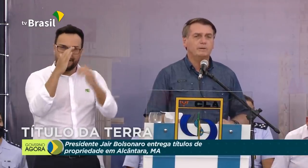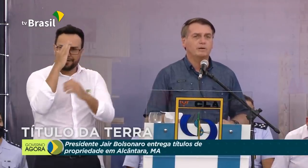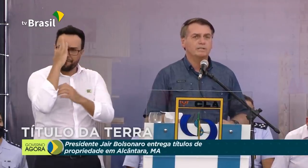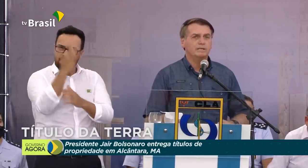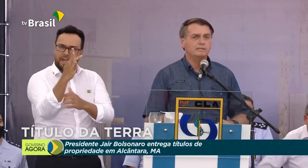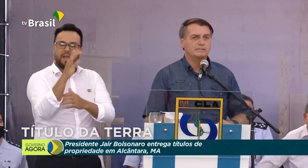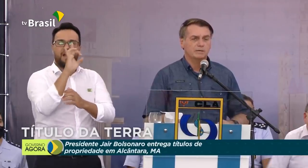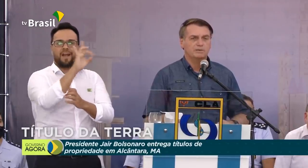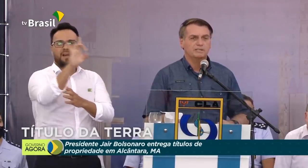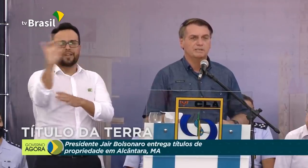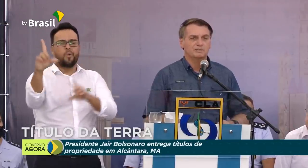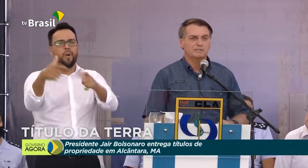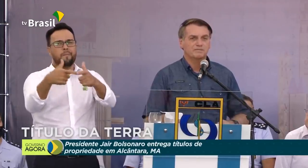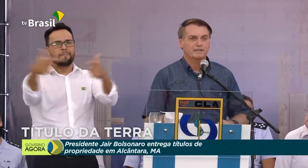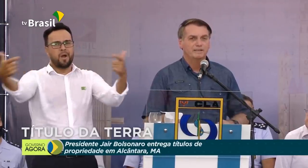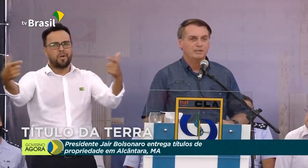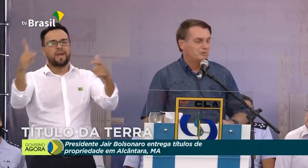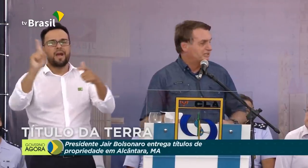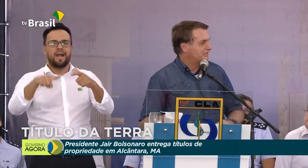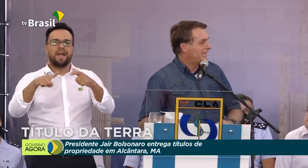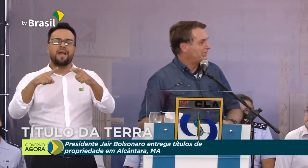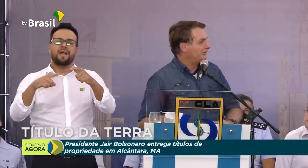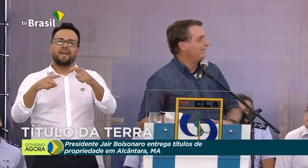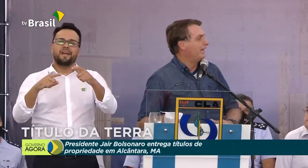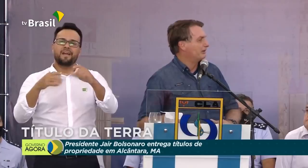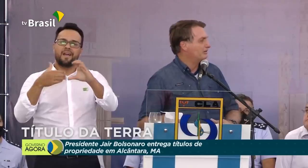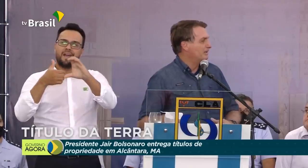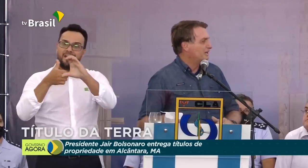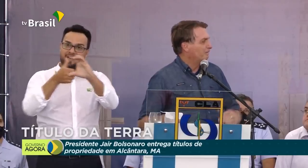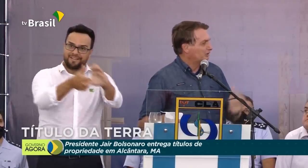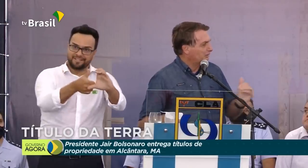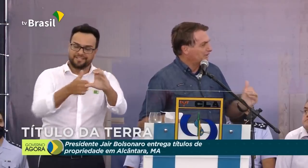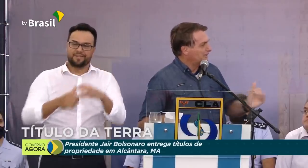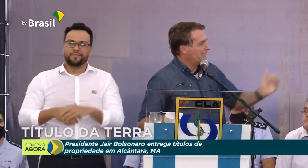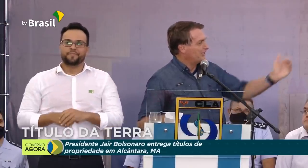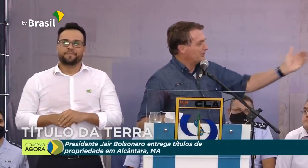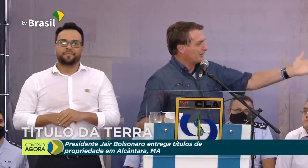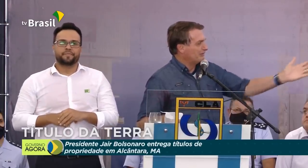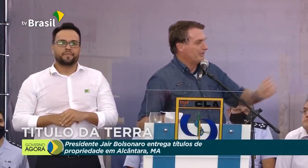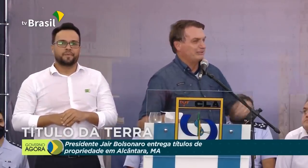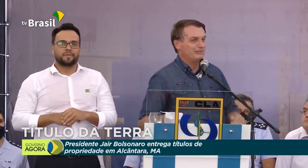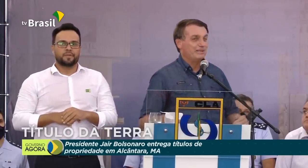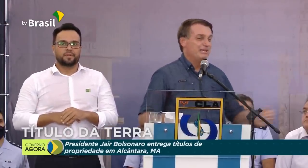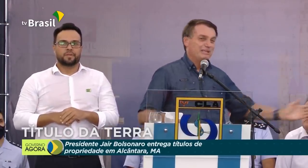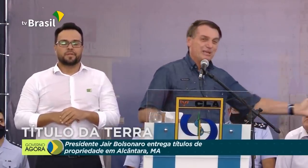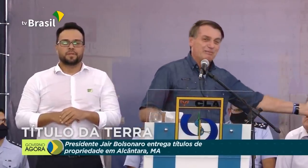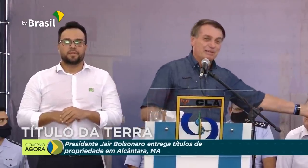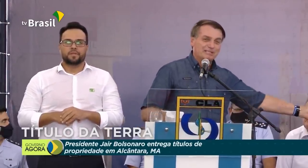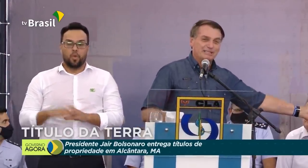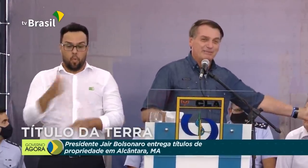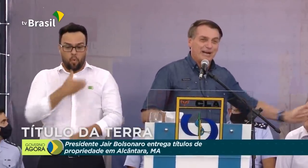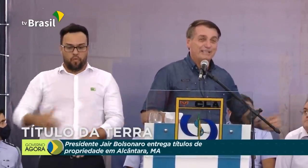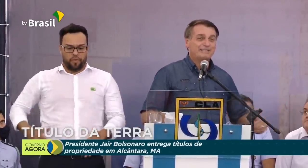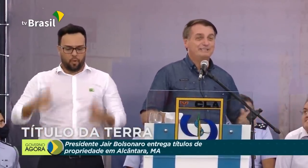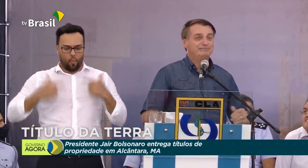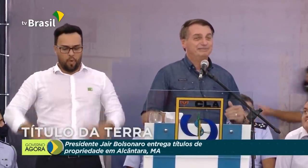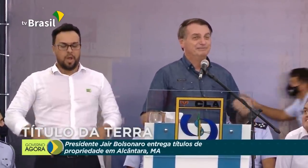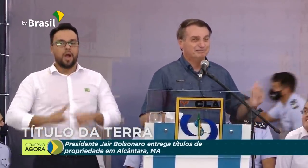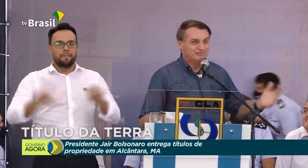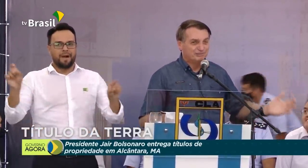grande maioria, são cristãos. O Estado é laico, mas o presidente, o prefeito e a ministra